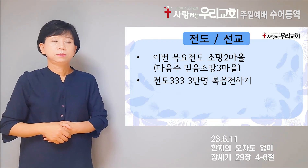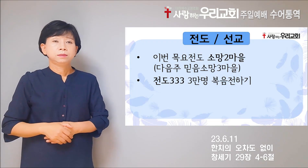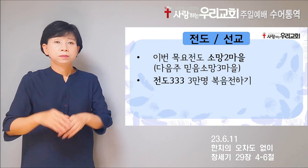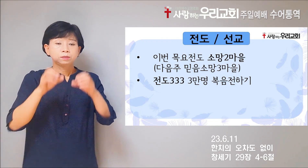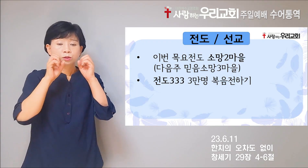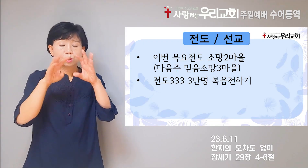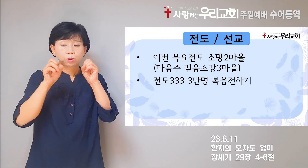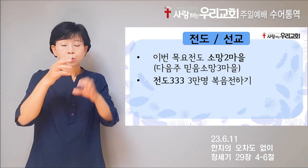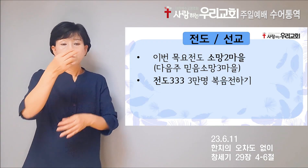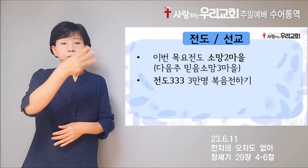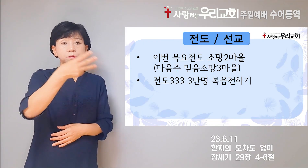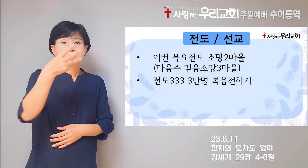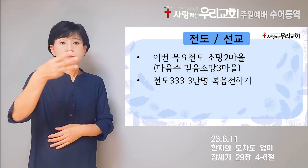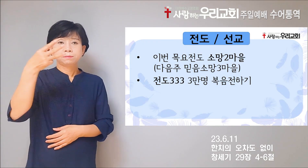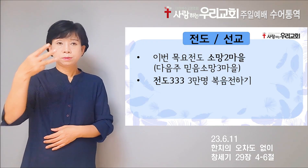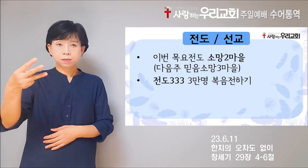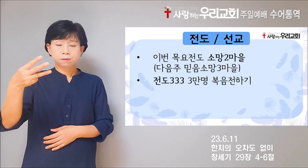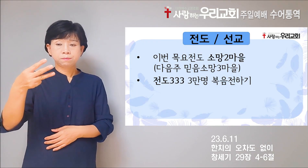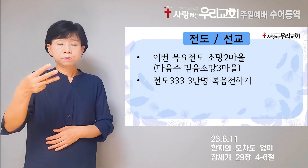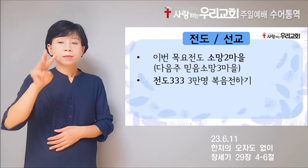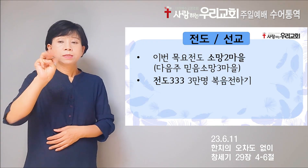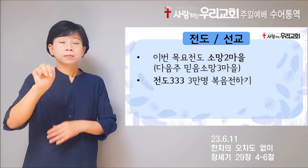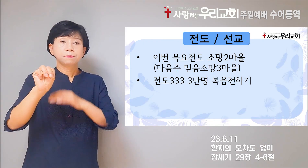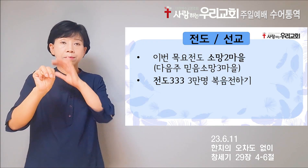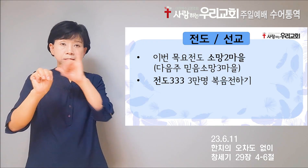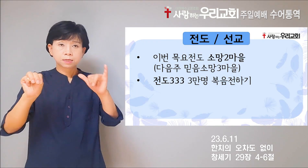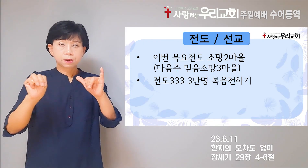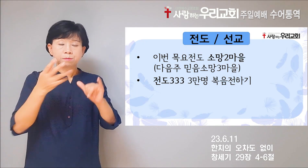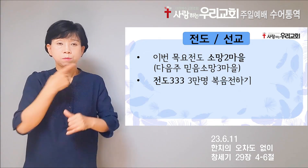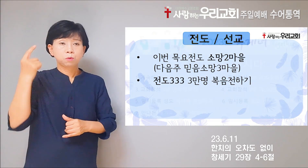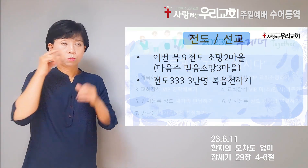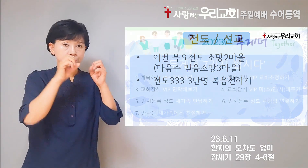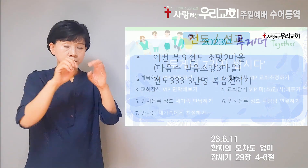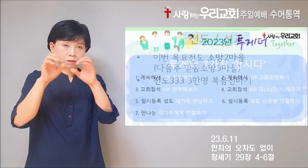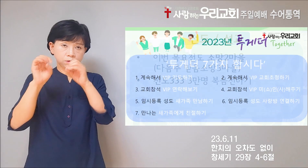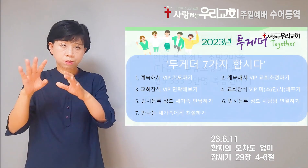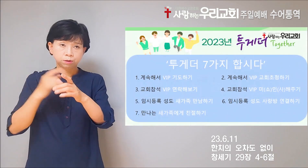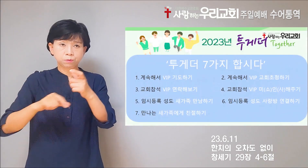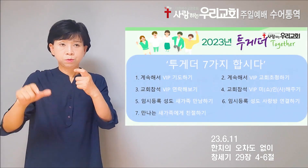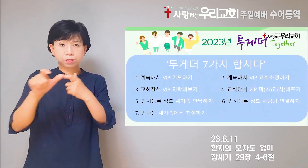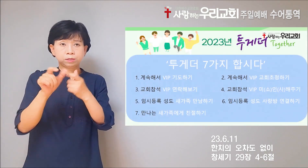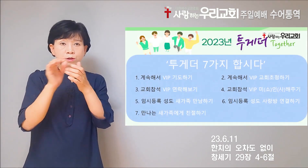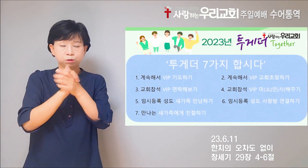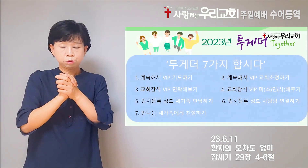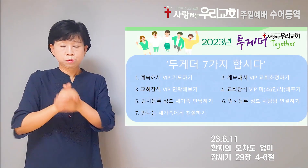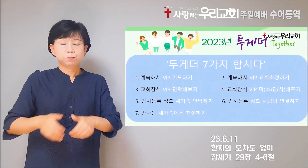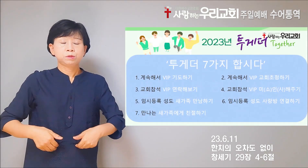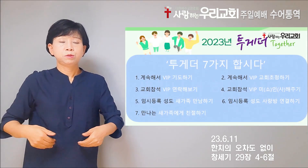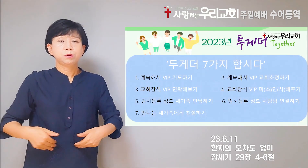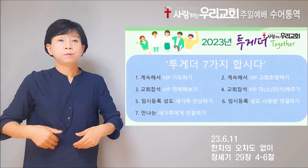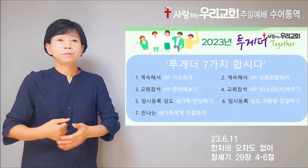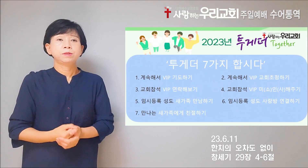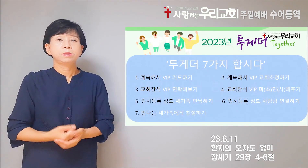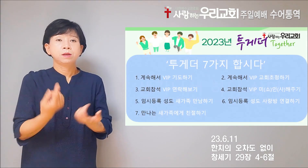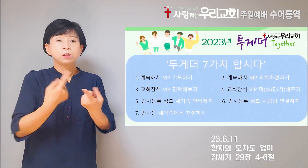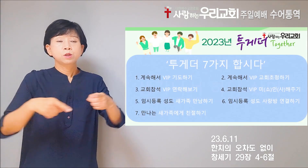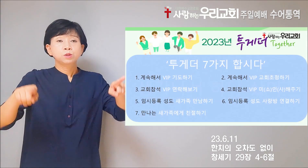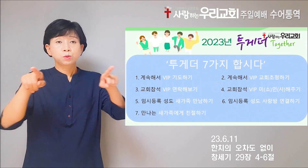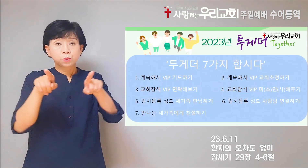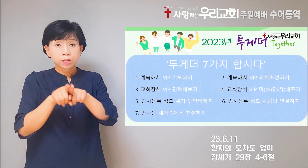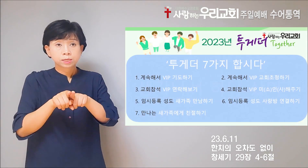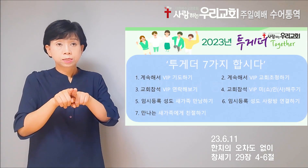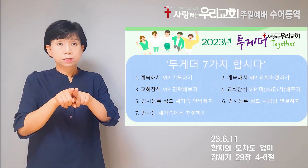전도 333 3만 명에게 복음을 전하기 위해 더 기도가 필요합니다. 투게더 7가지를